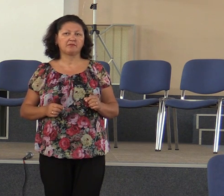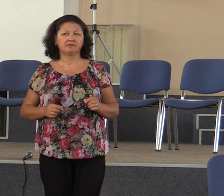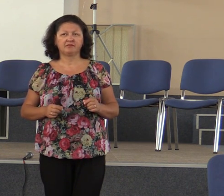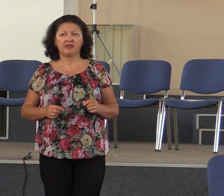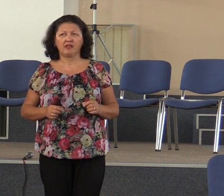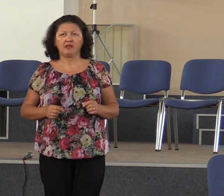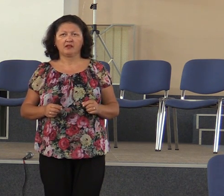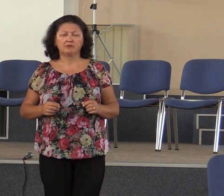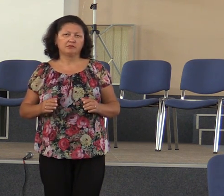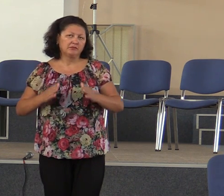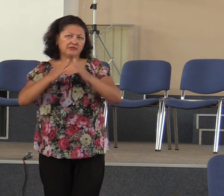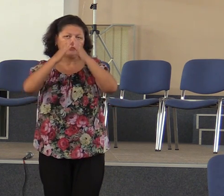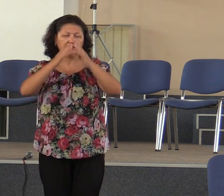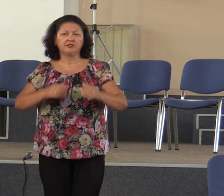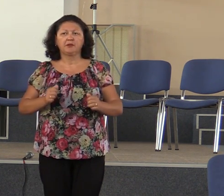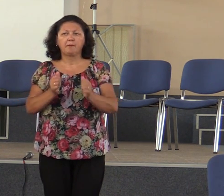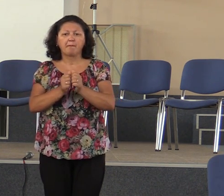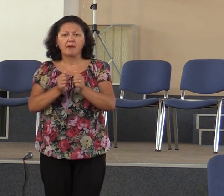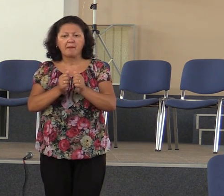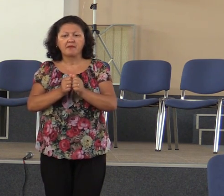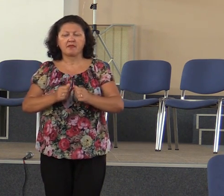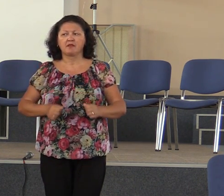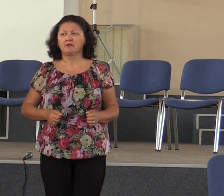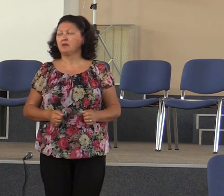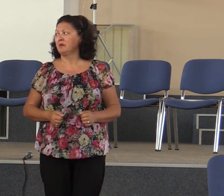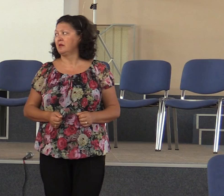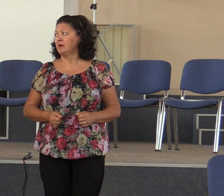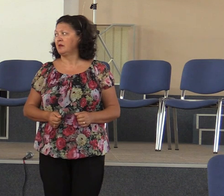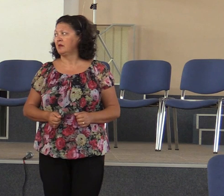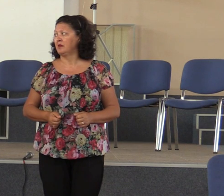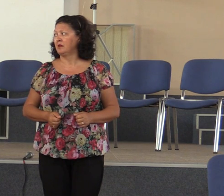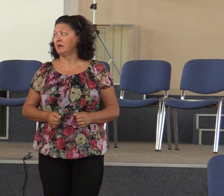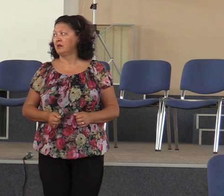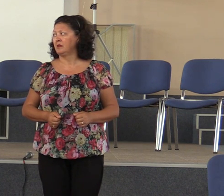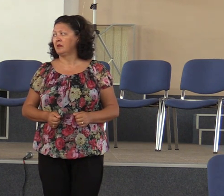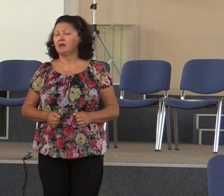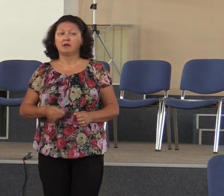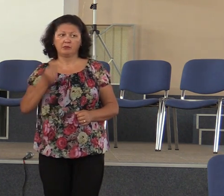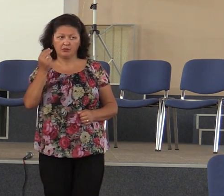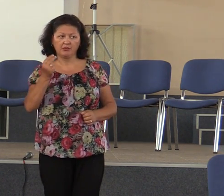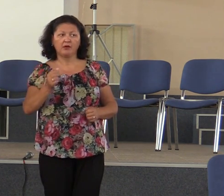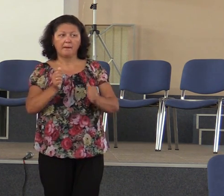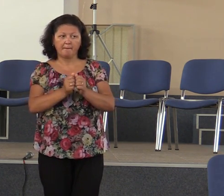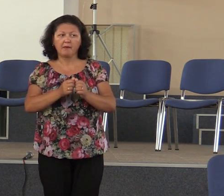pe stâncă și pământ de care? Păcând pământ bun.